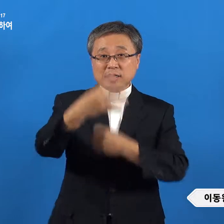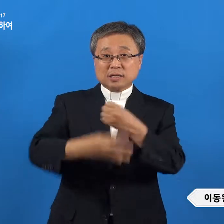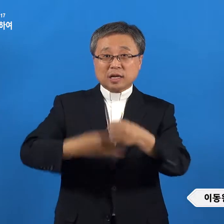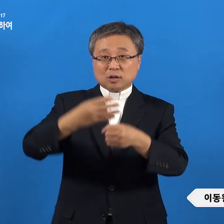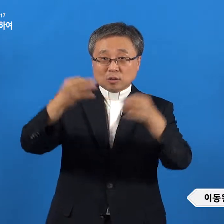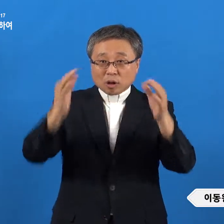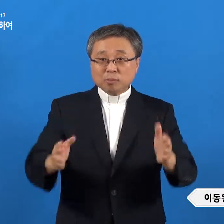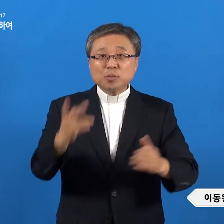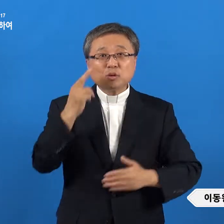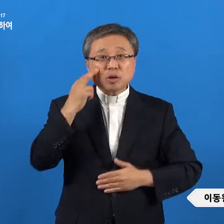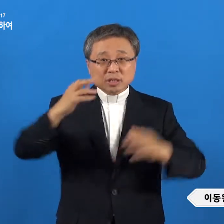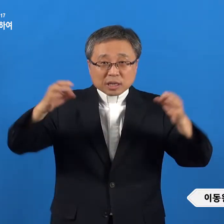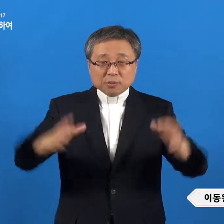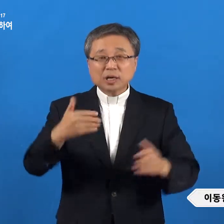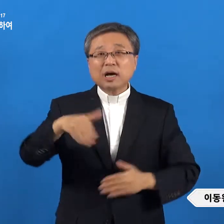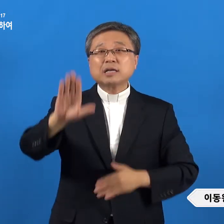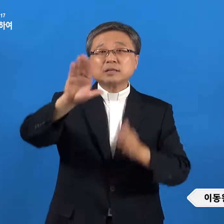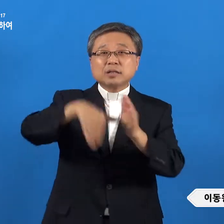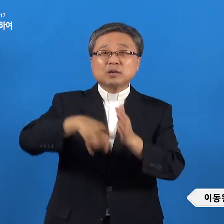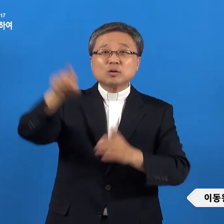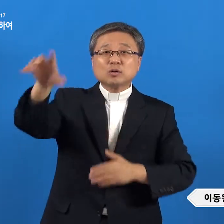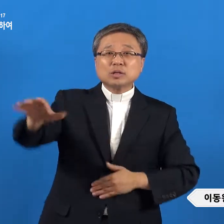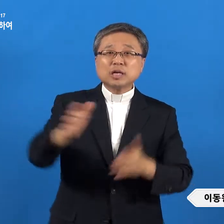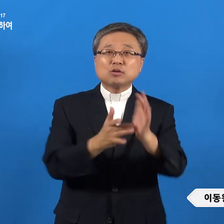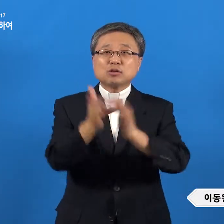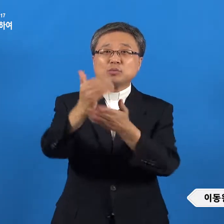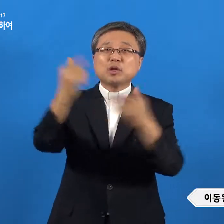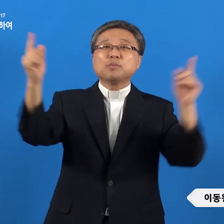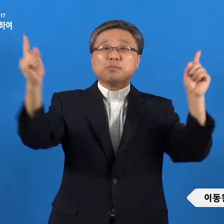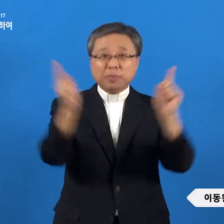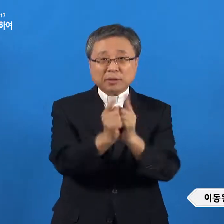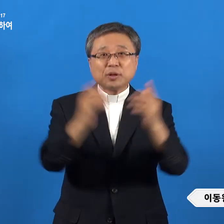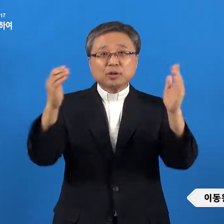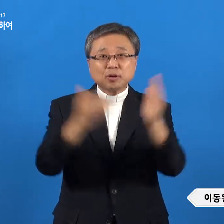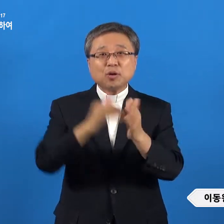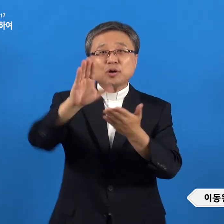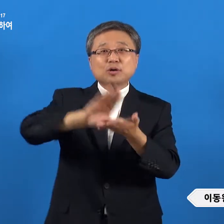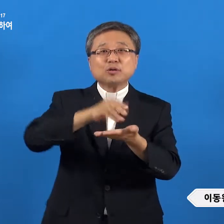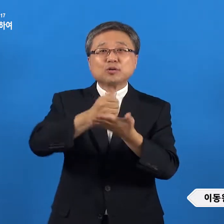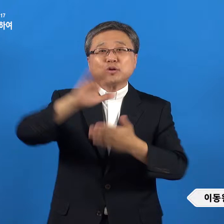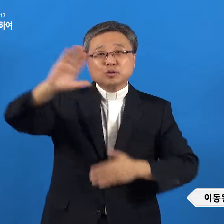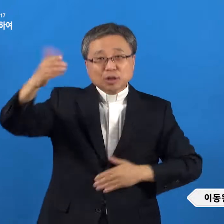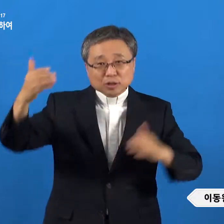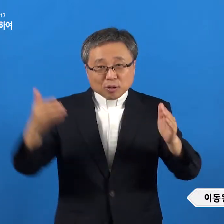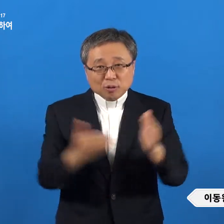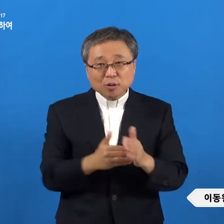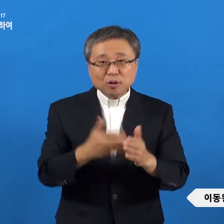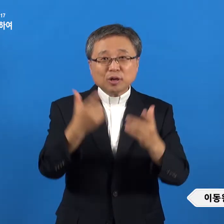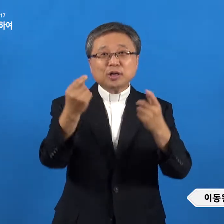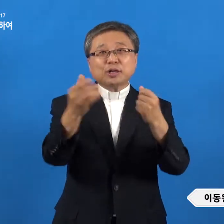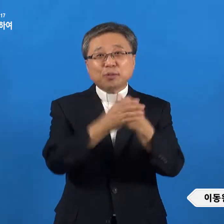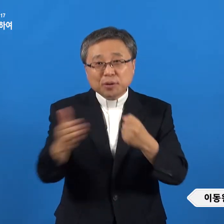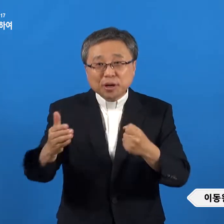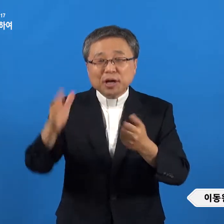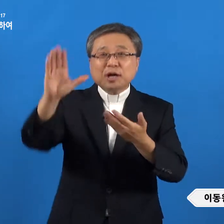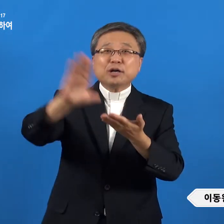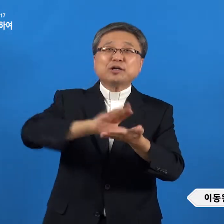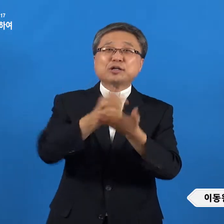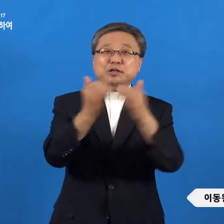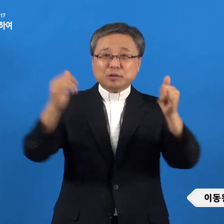때 거기에서 예수님을 만나셨고 그리스도인이 되셨고, 그래서 그분이 그리스도인으로서